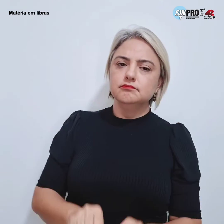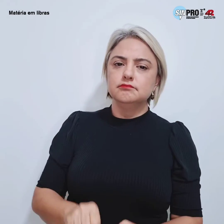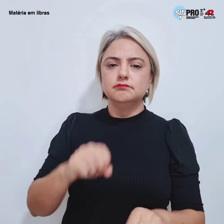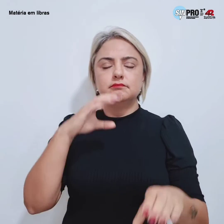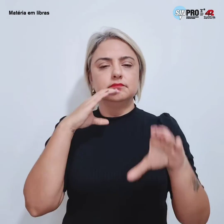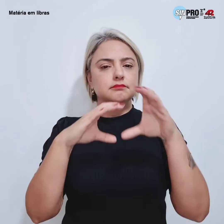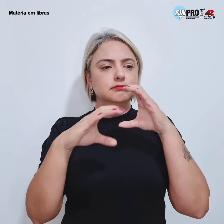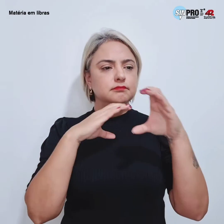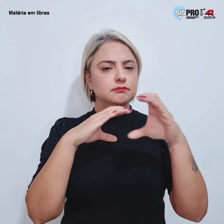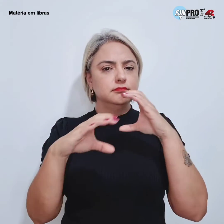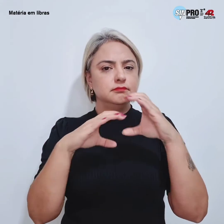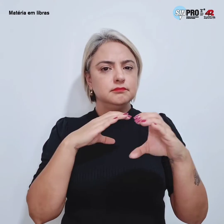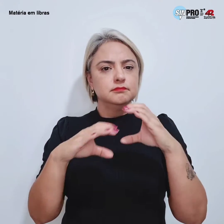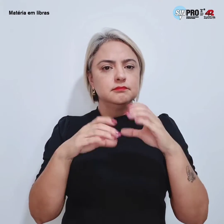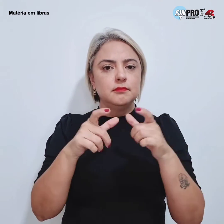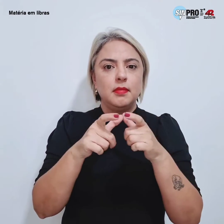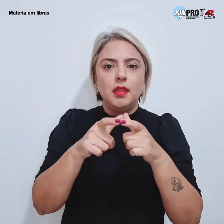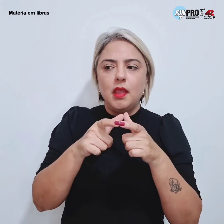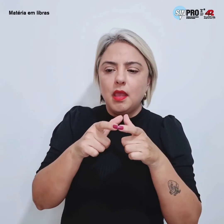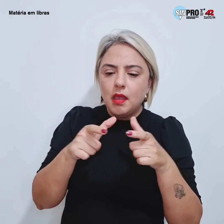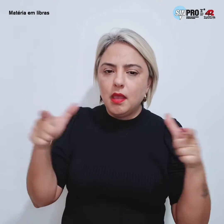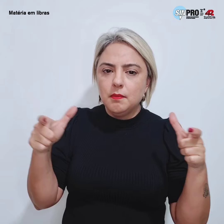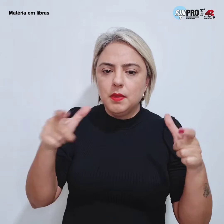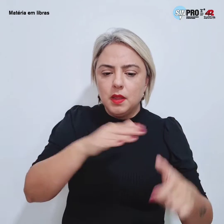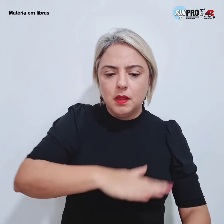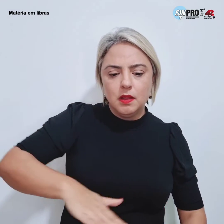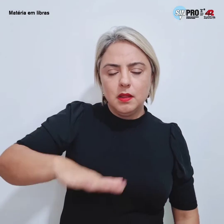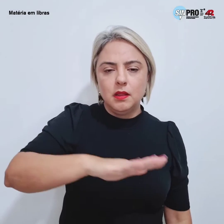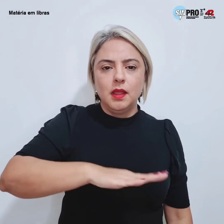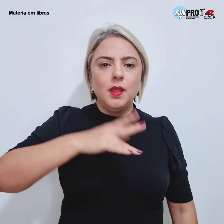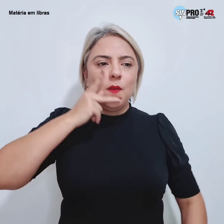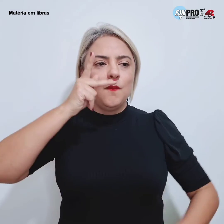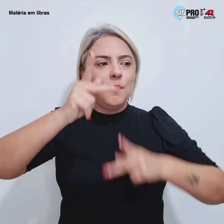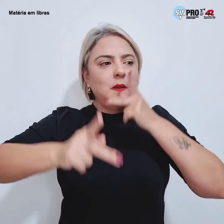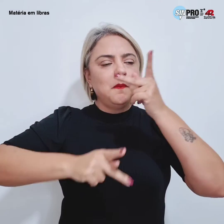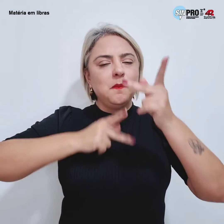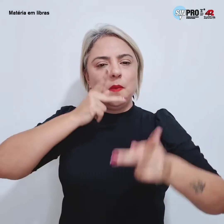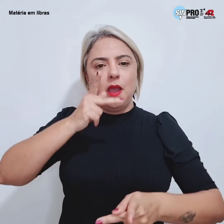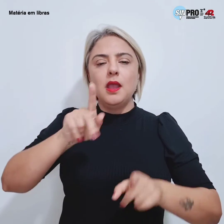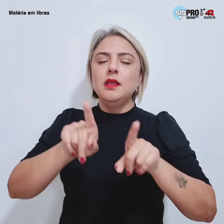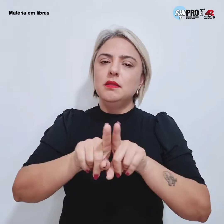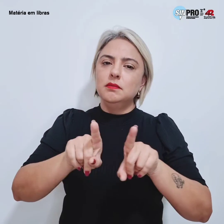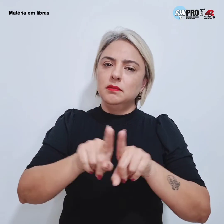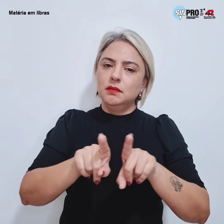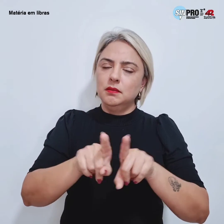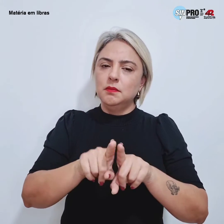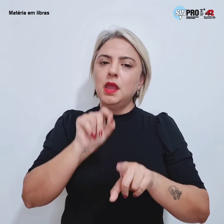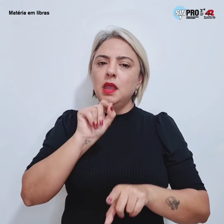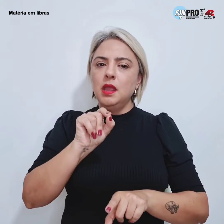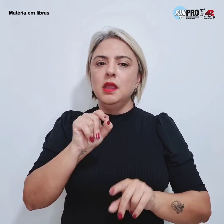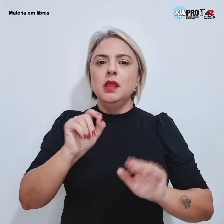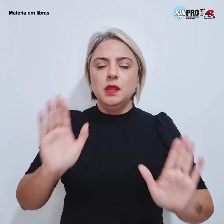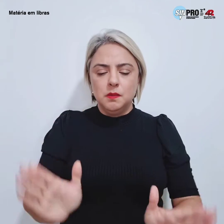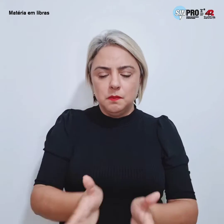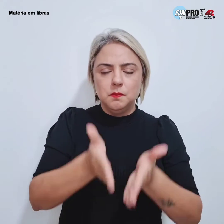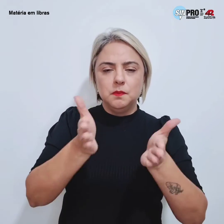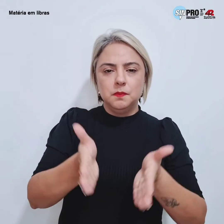comunicação que amplie os espaços de fala, ao mesmo tempo em que propicie, através